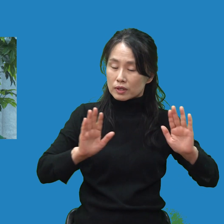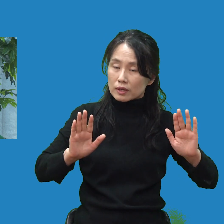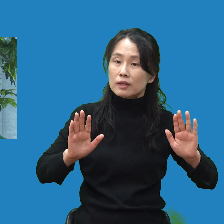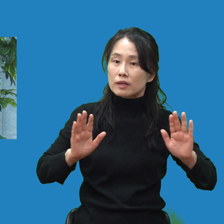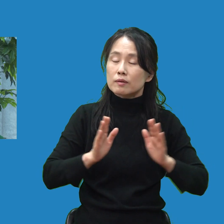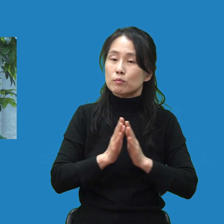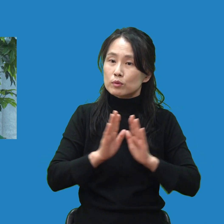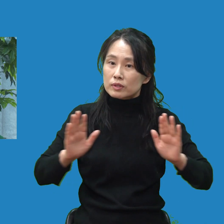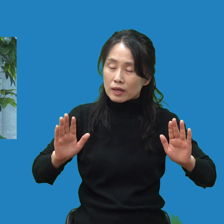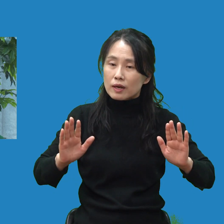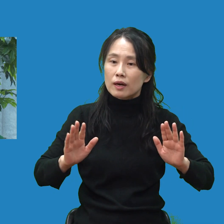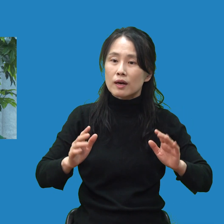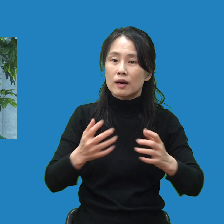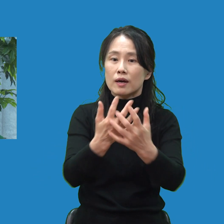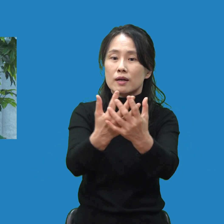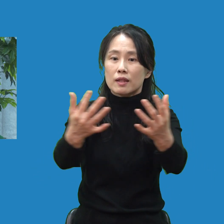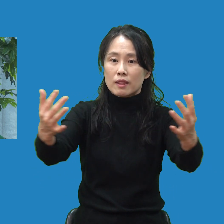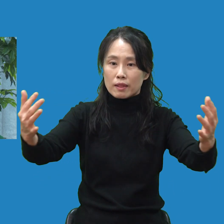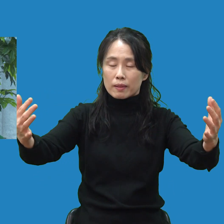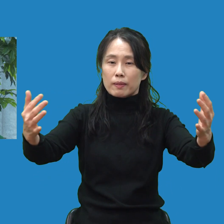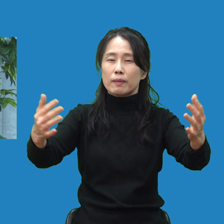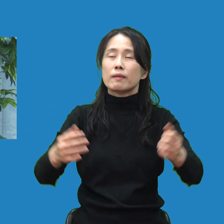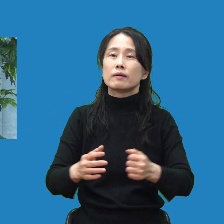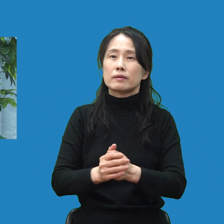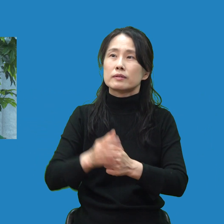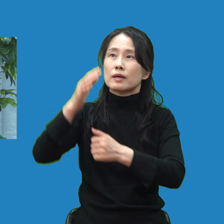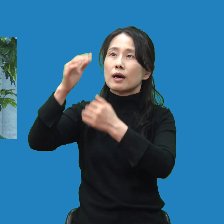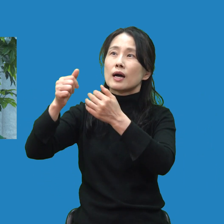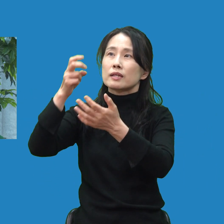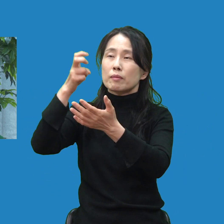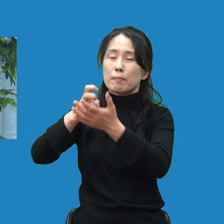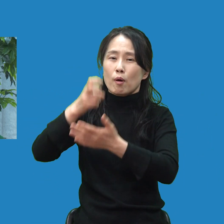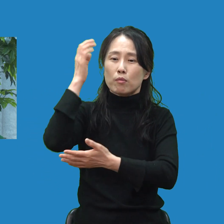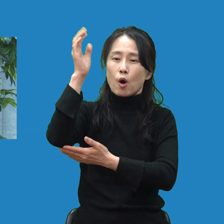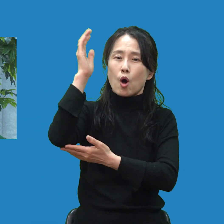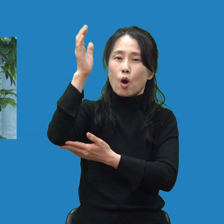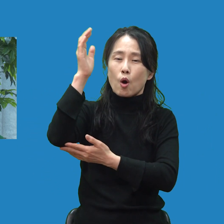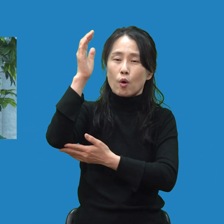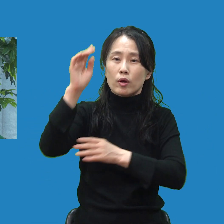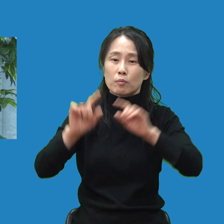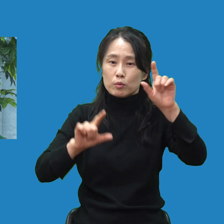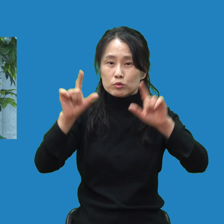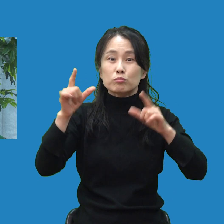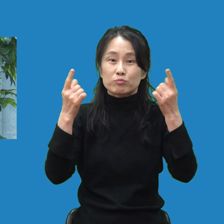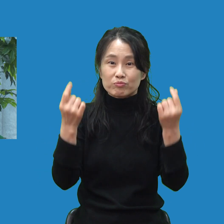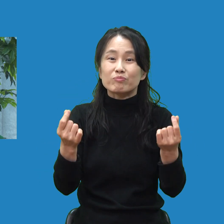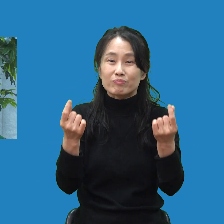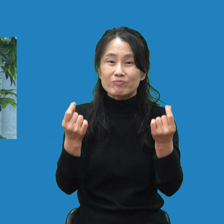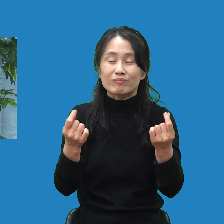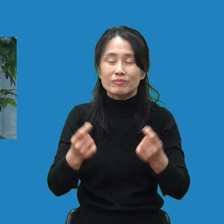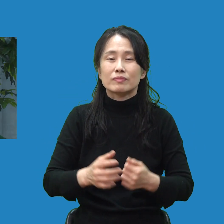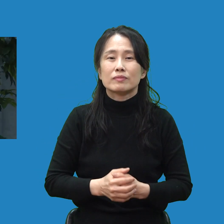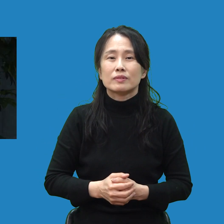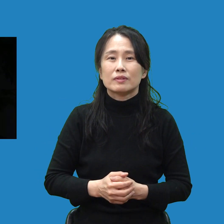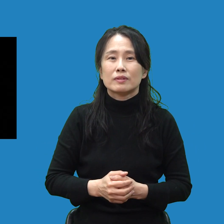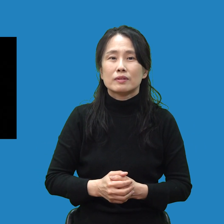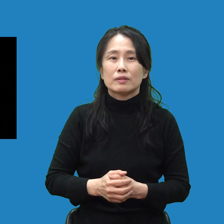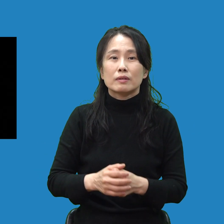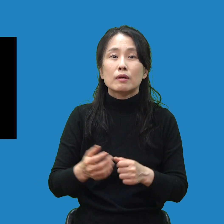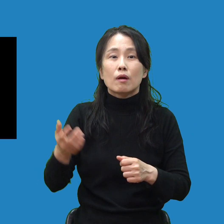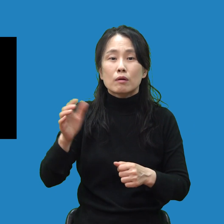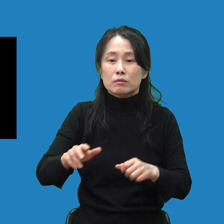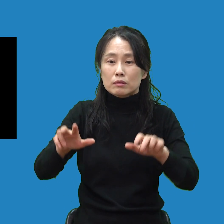가르친 광경과 오버랩이 되지 않습니까? 그런데 제자들이 안달이 났습니다. 이곳은